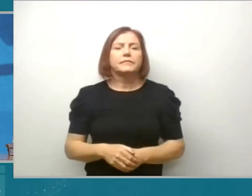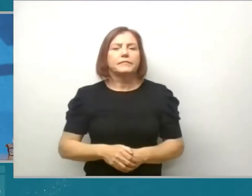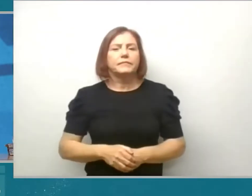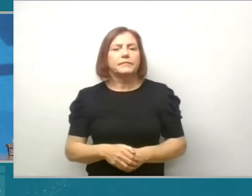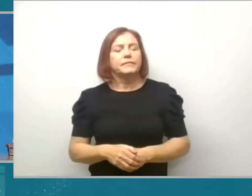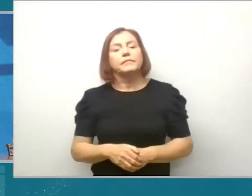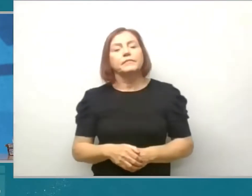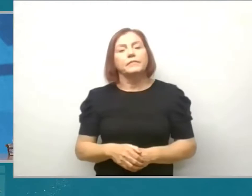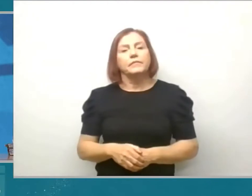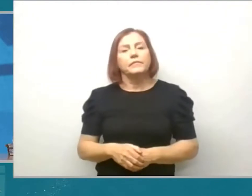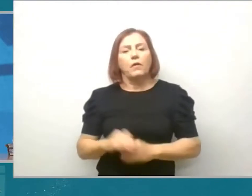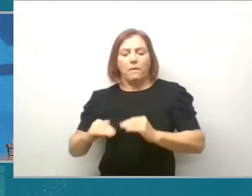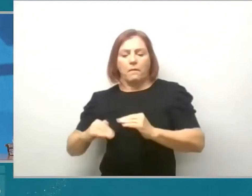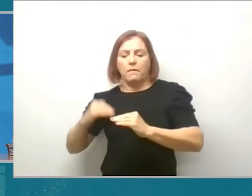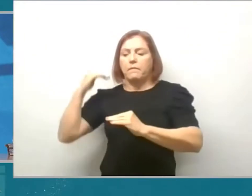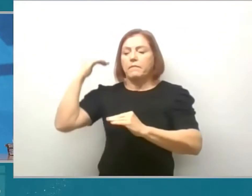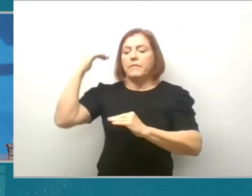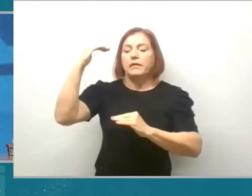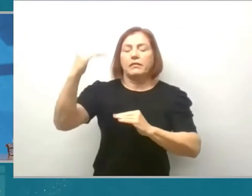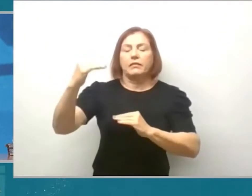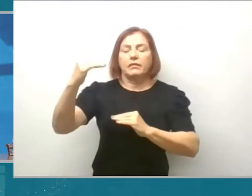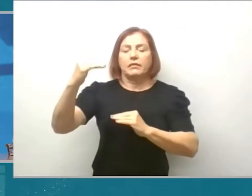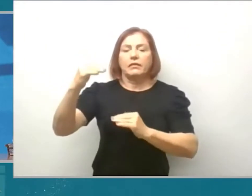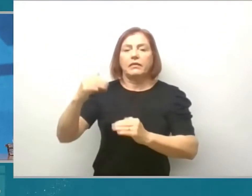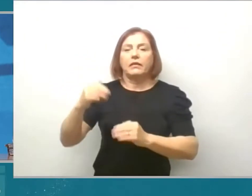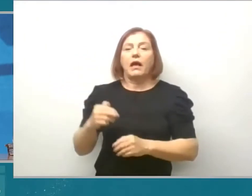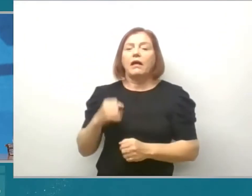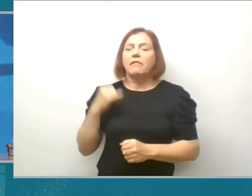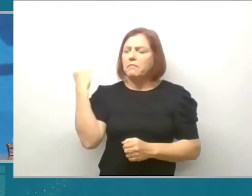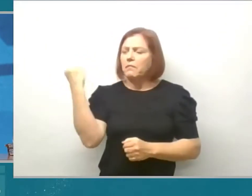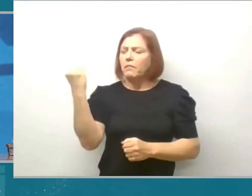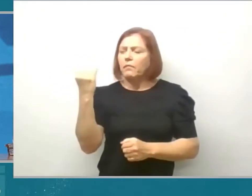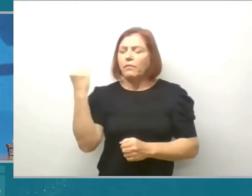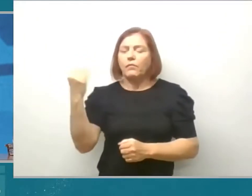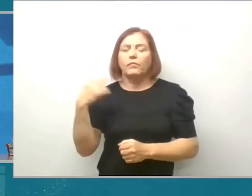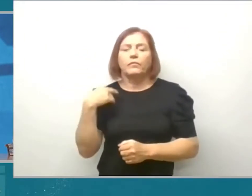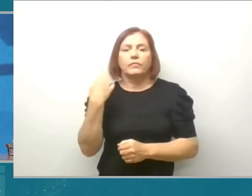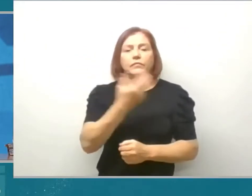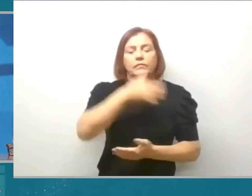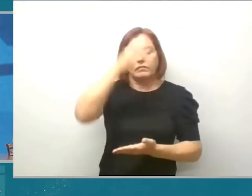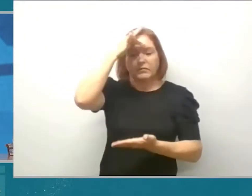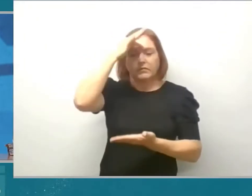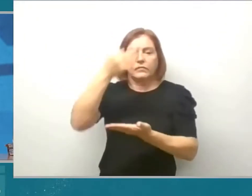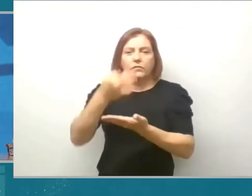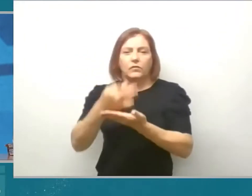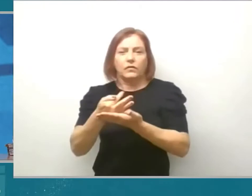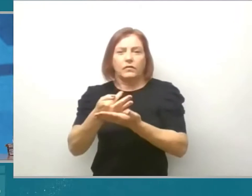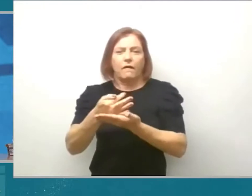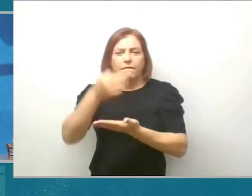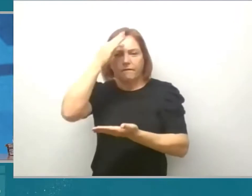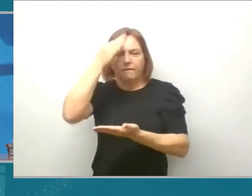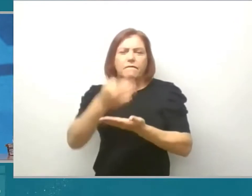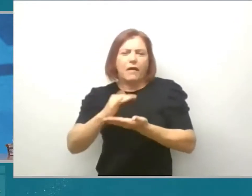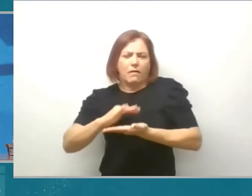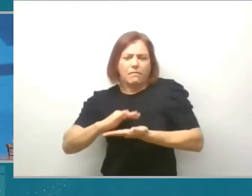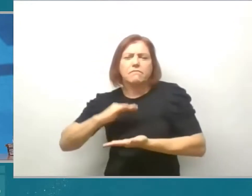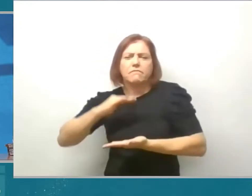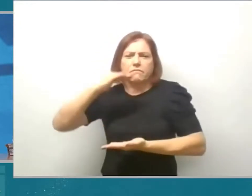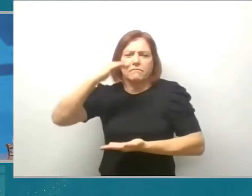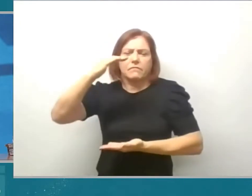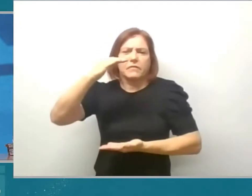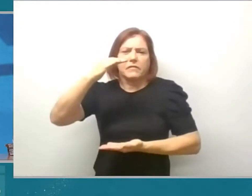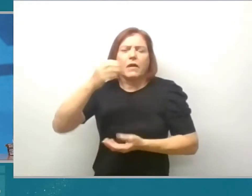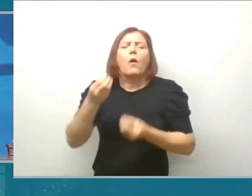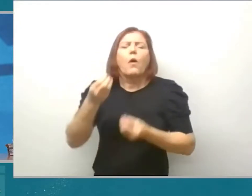fé, buscando a palavra profética, praticando a palavra. Não é só ficar